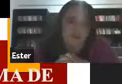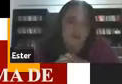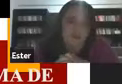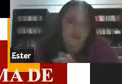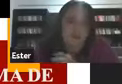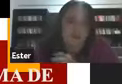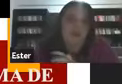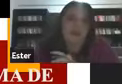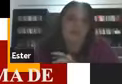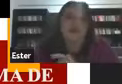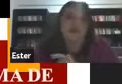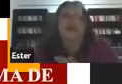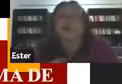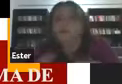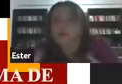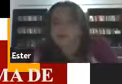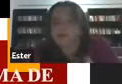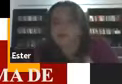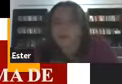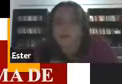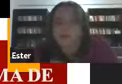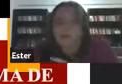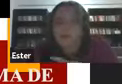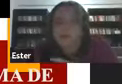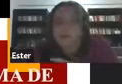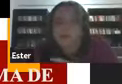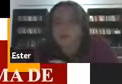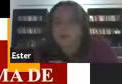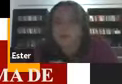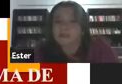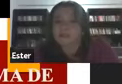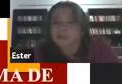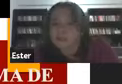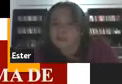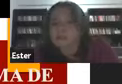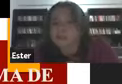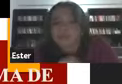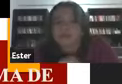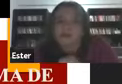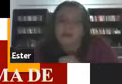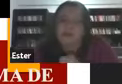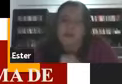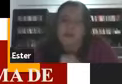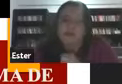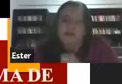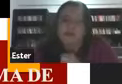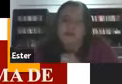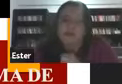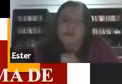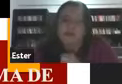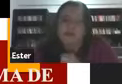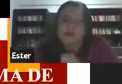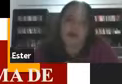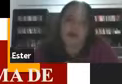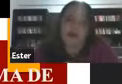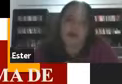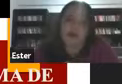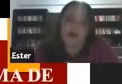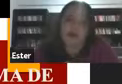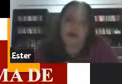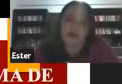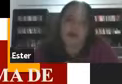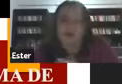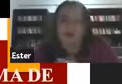aqui, e também a defesa da reforma psiquiátrica brasileira de matriz italiana, que é a experiência aí pensada da